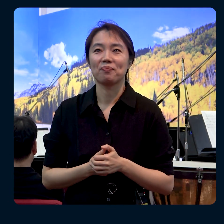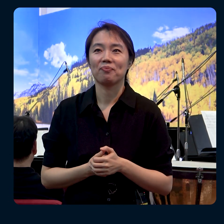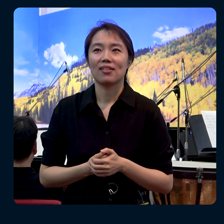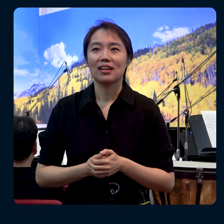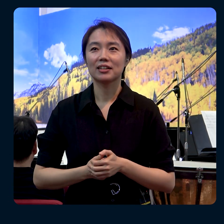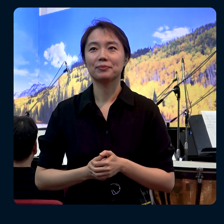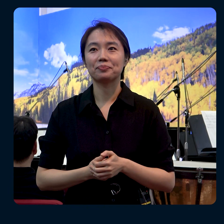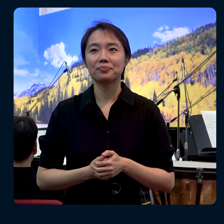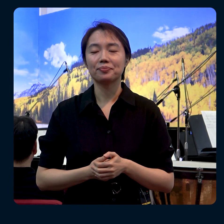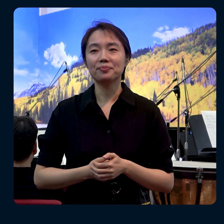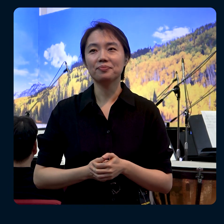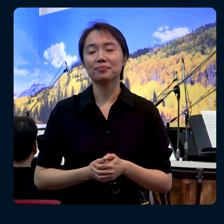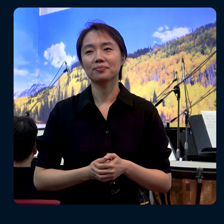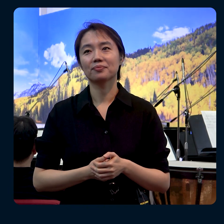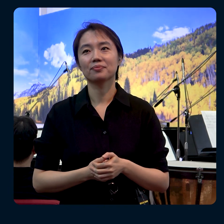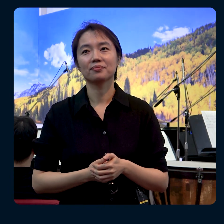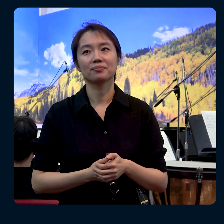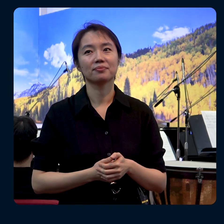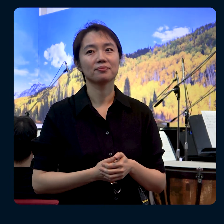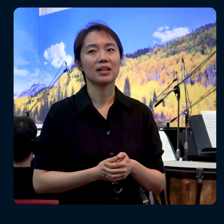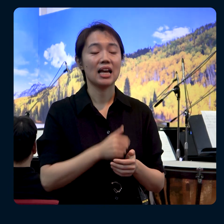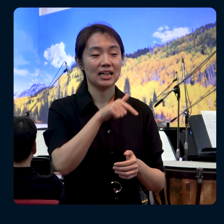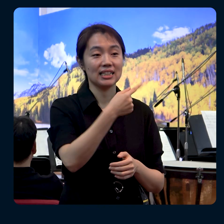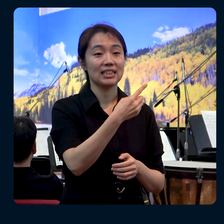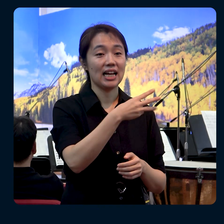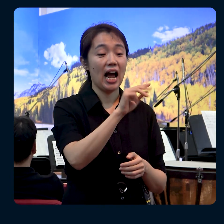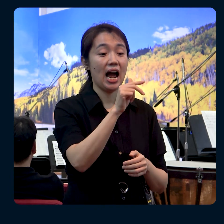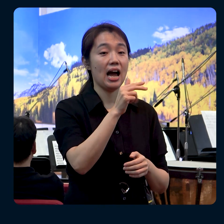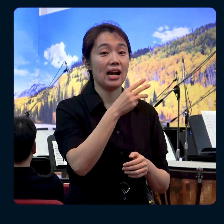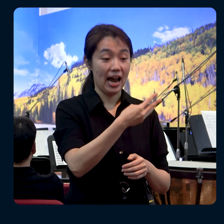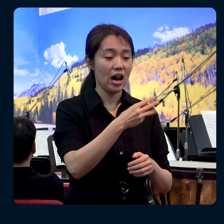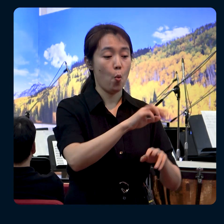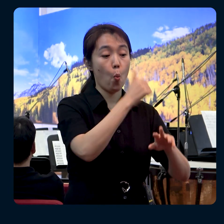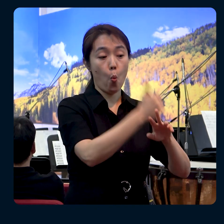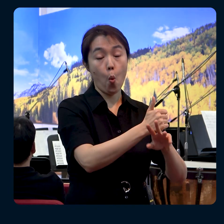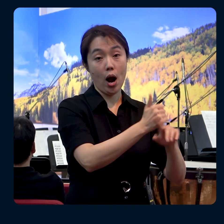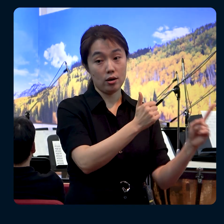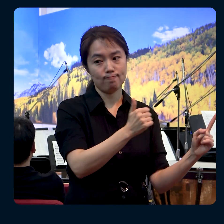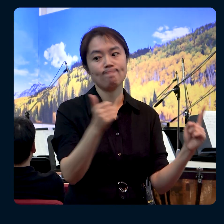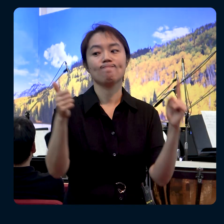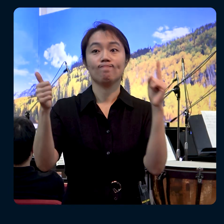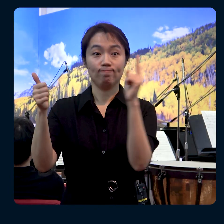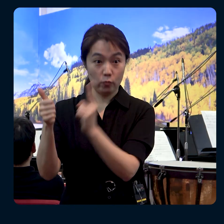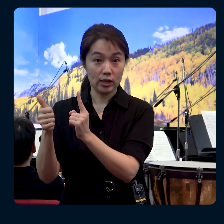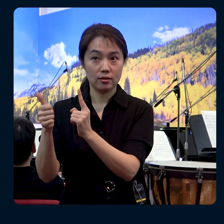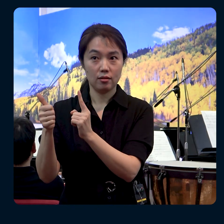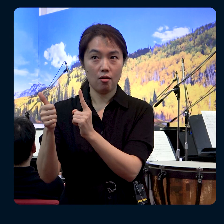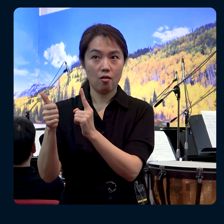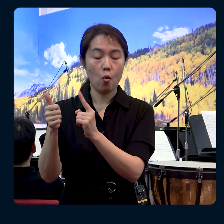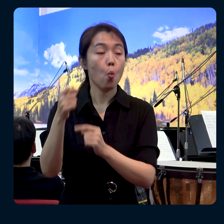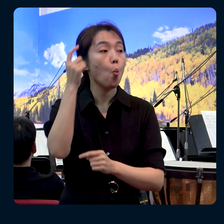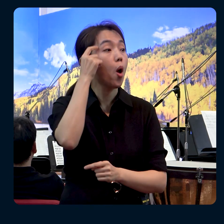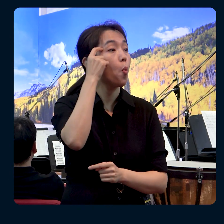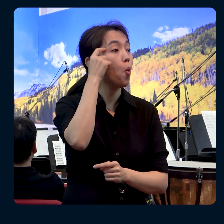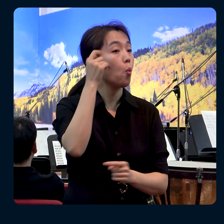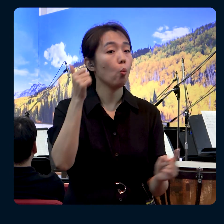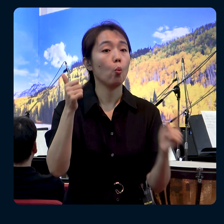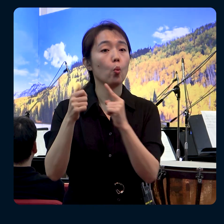그 아비멜렉이 온 거예요. 근데 그가 왜 왔느냐? 이유는 분명합니다. 그랄 골짜기에서 한